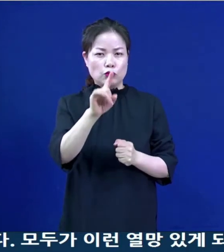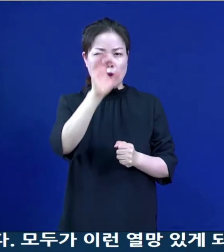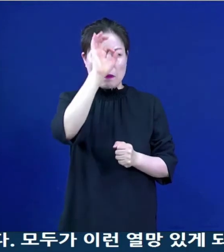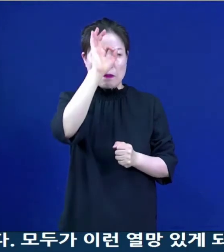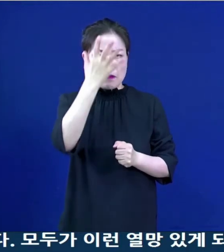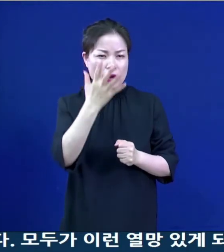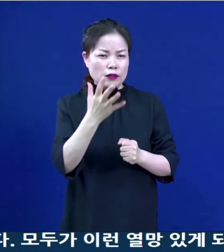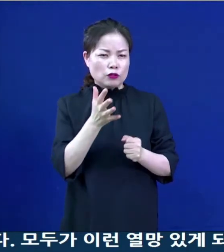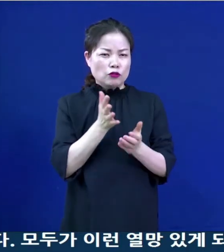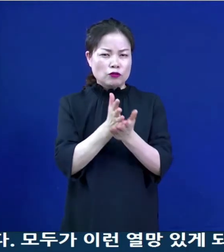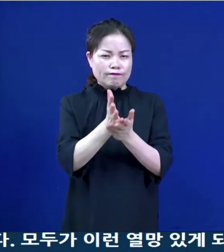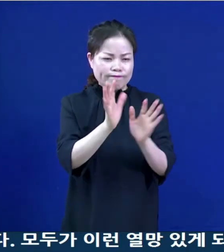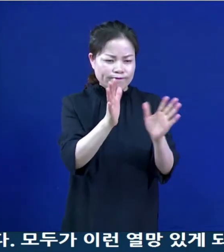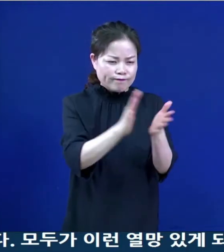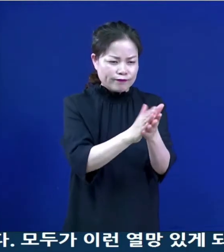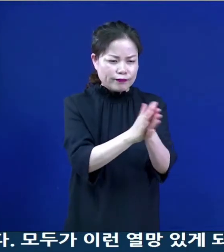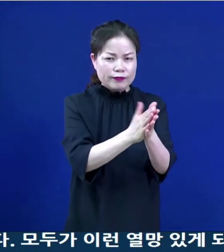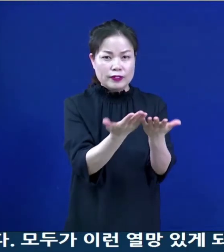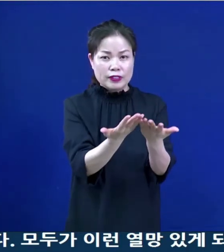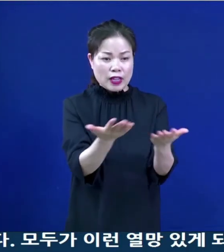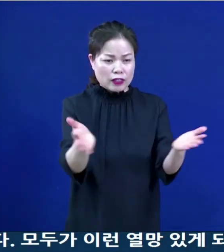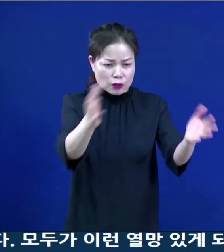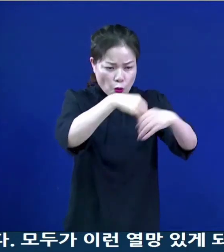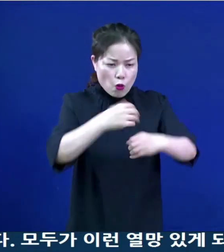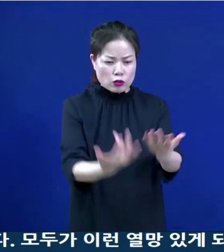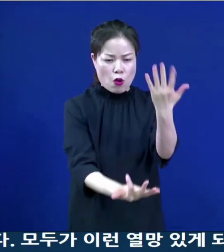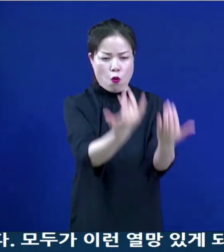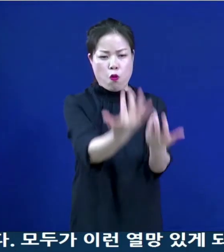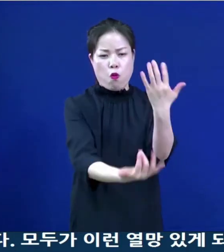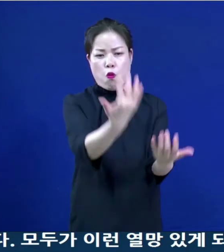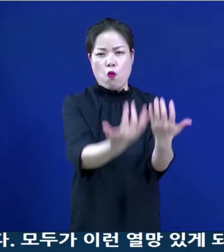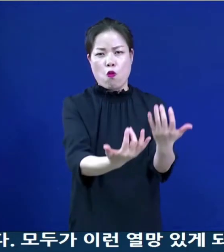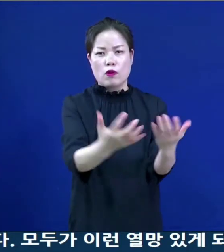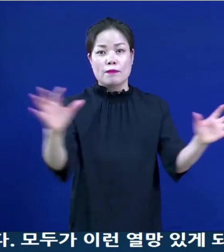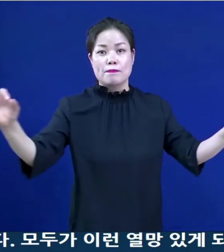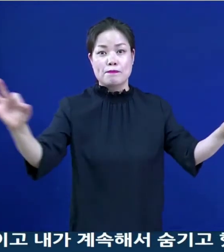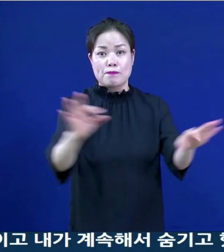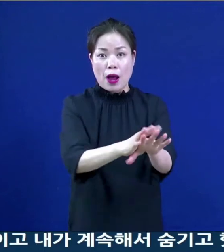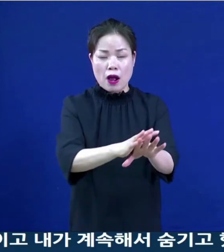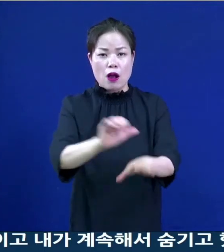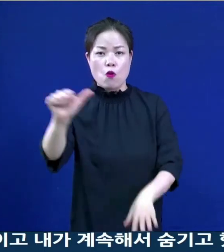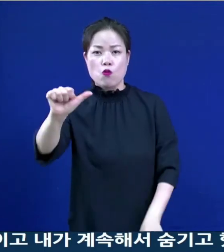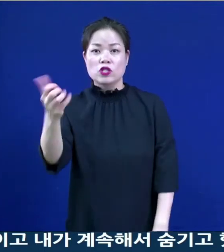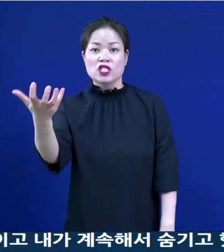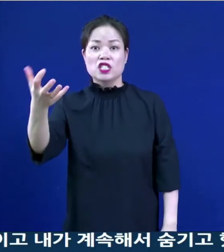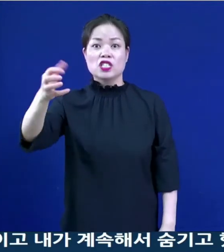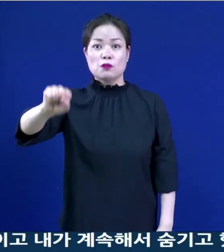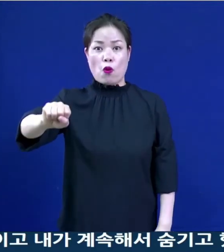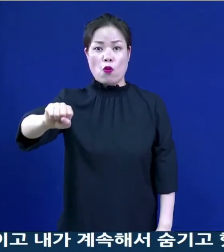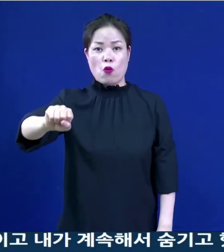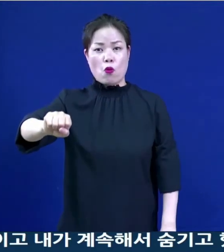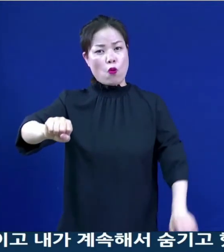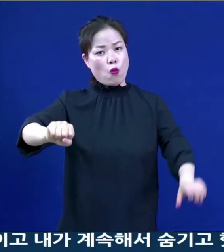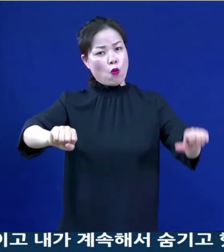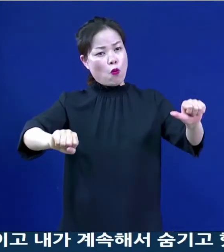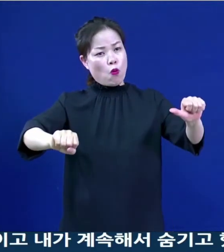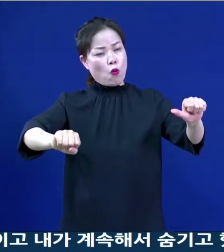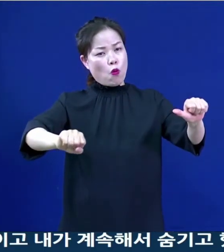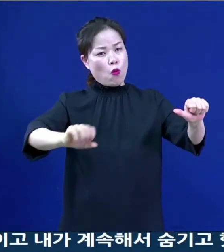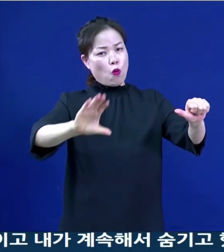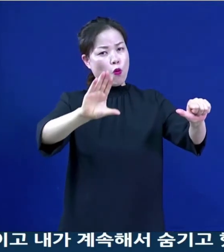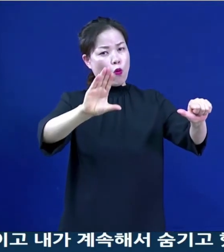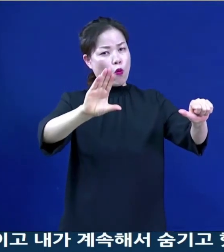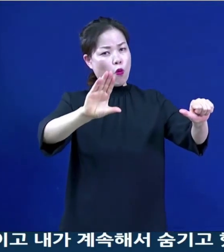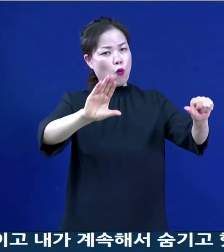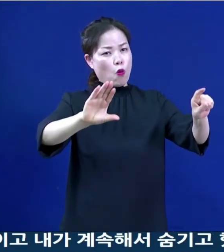양이 엄청났습니다. 은 5만, 한 50억 된다 그래요. 50억. 책에 한 500만 권 정도